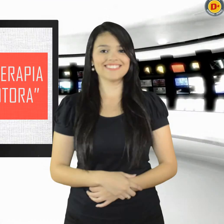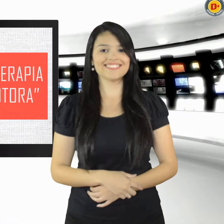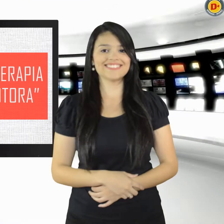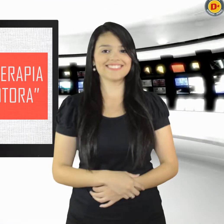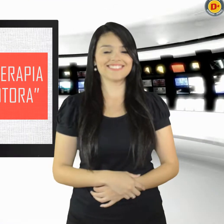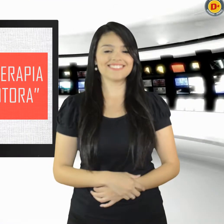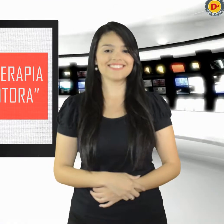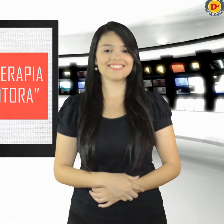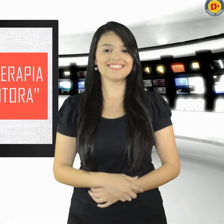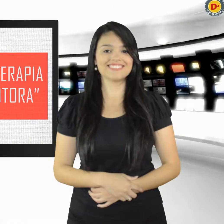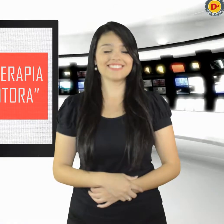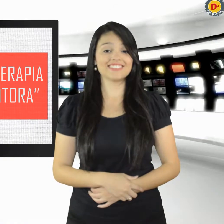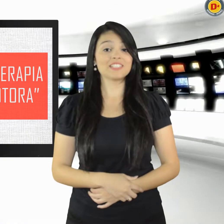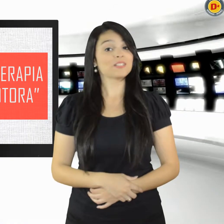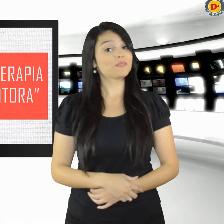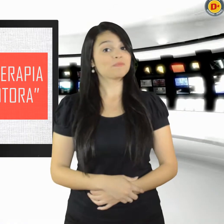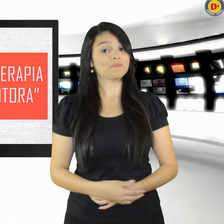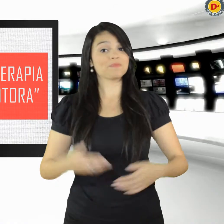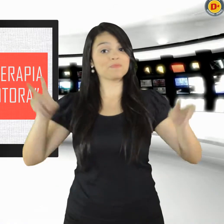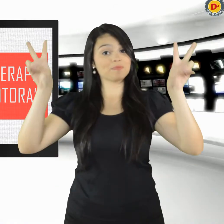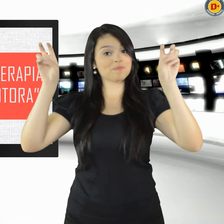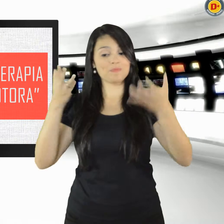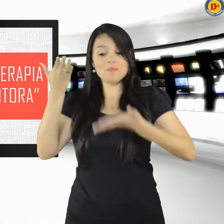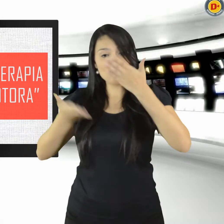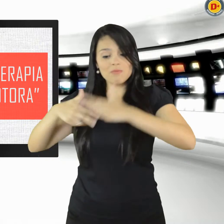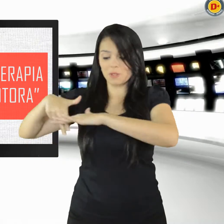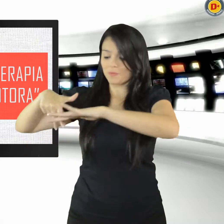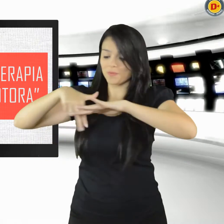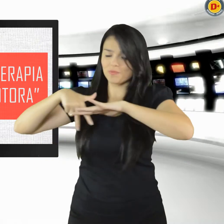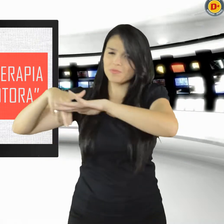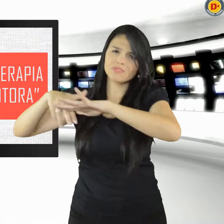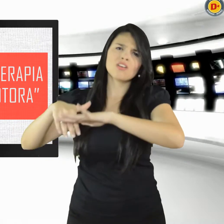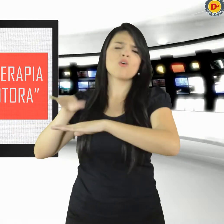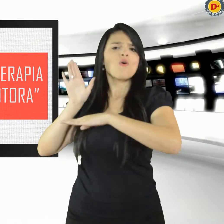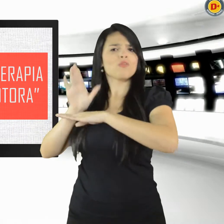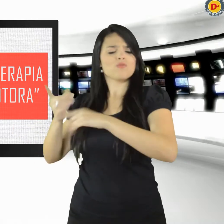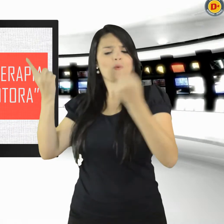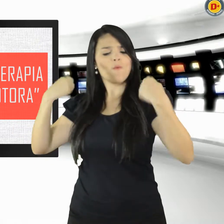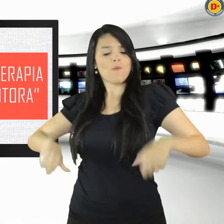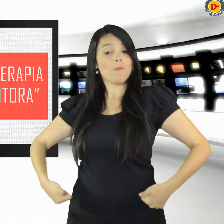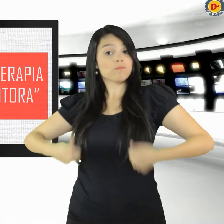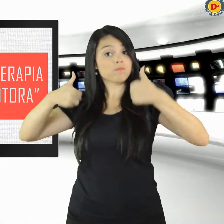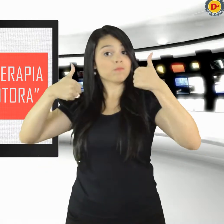as vantagens da hidroterapia para reabilitação motora a água é um dos elementos